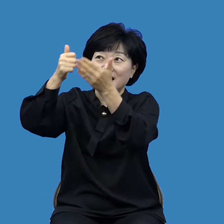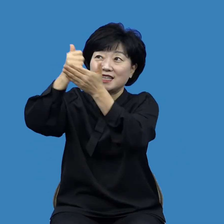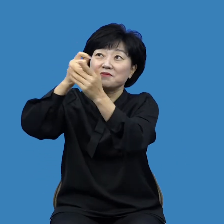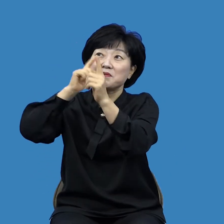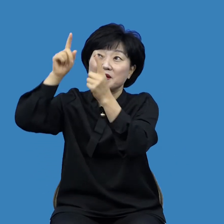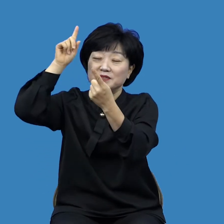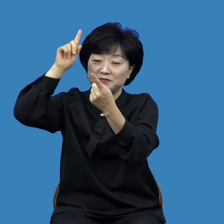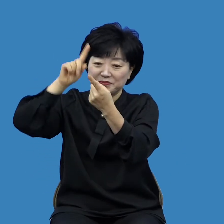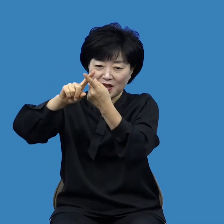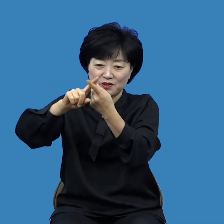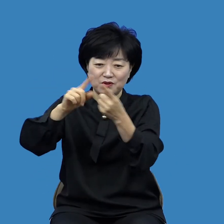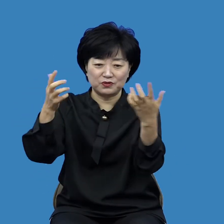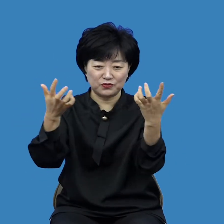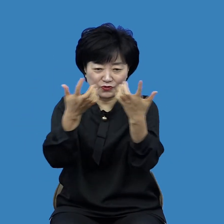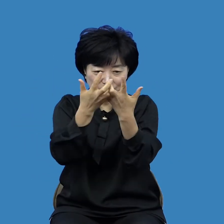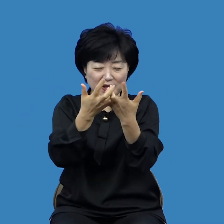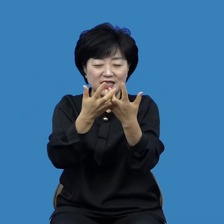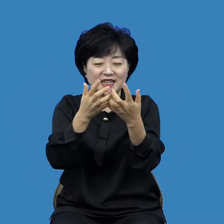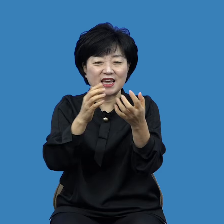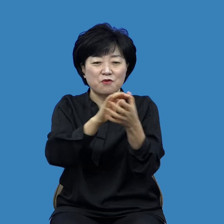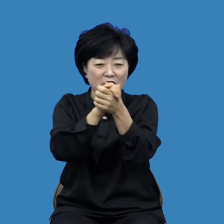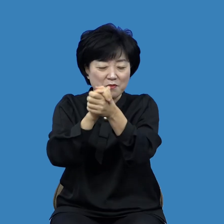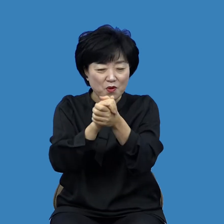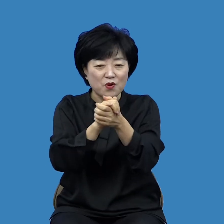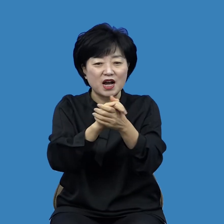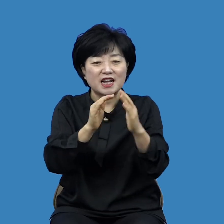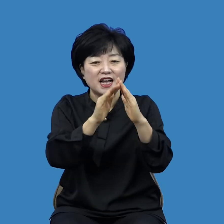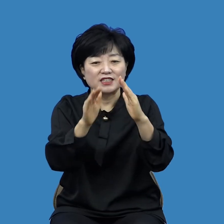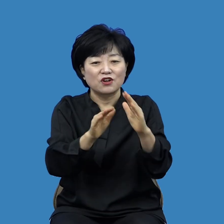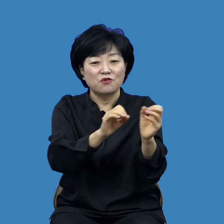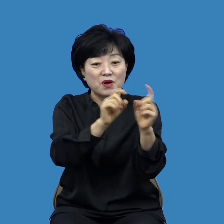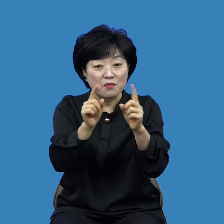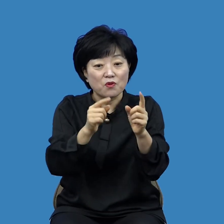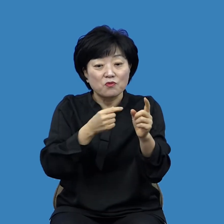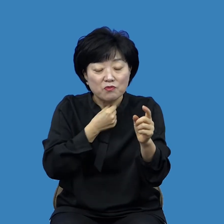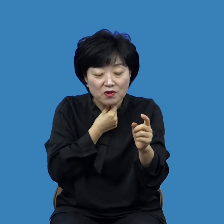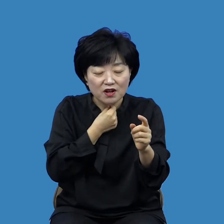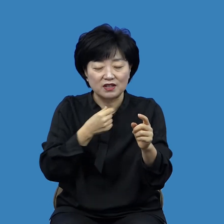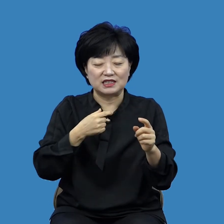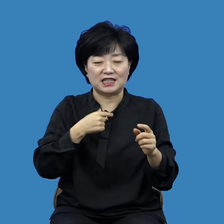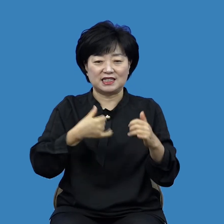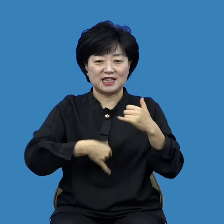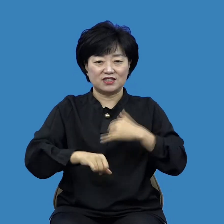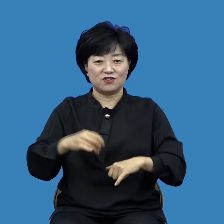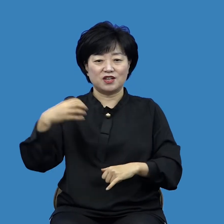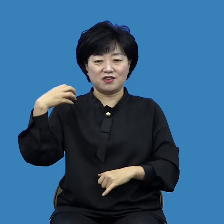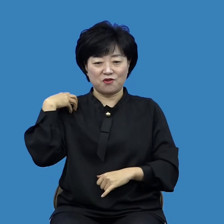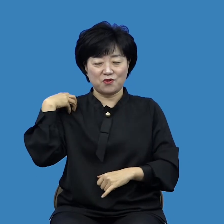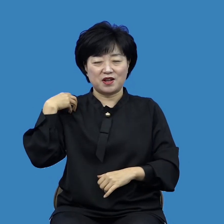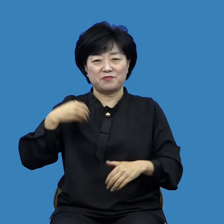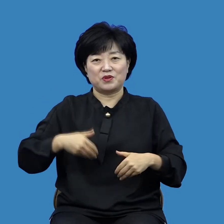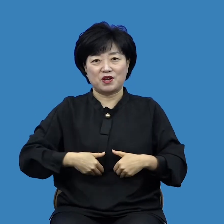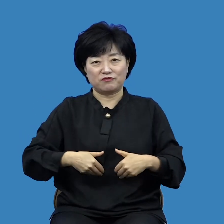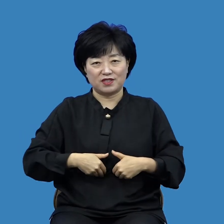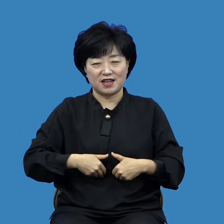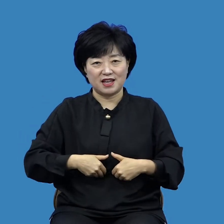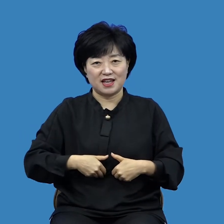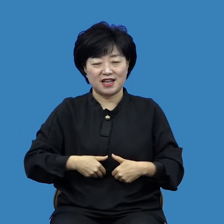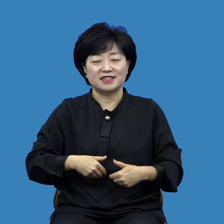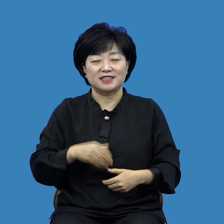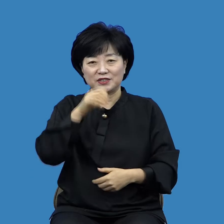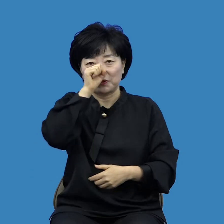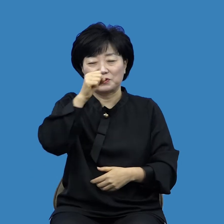위해서는 부모님들이 배우고 노력하는 것만큼이나 우리 자녀들도 배우고 노력해야 된다는 거야. 좋은 자녀가 되기 위해서.